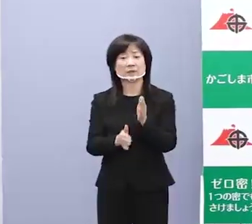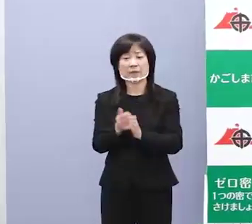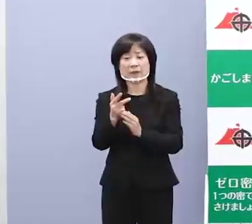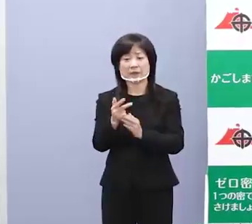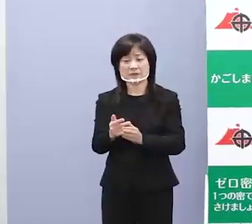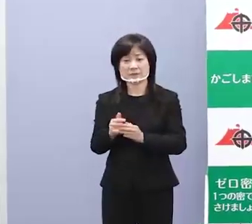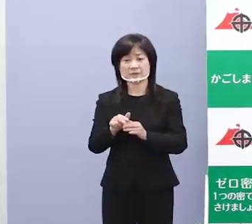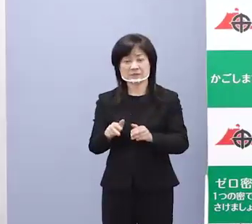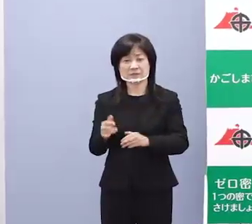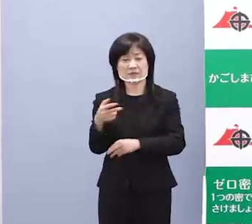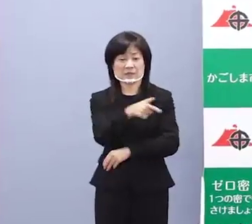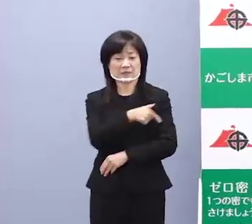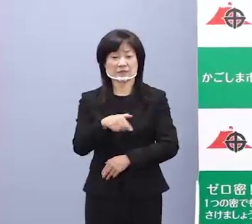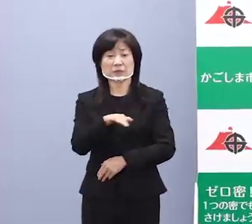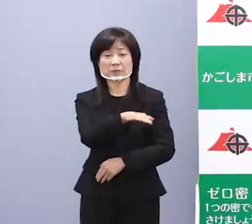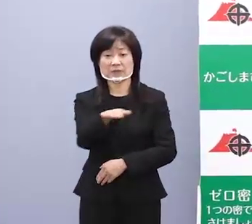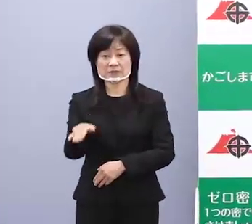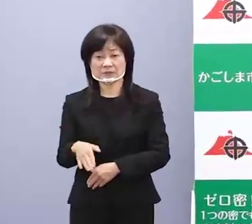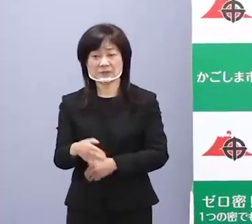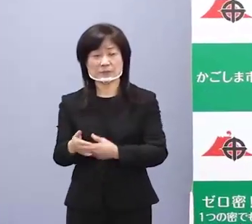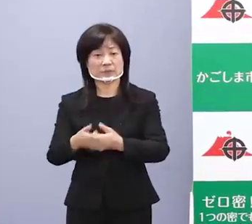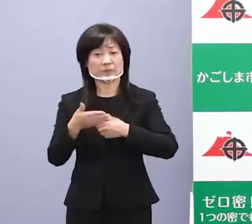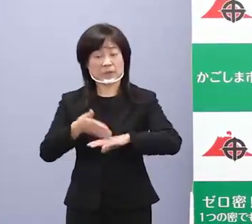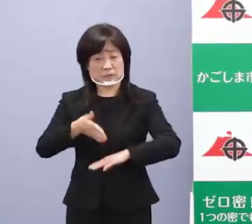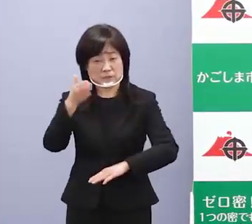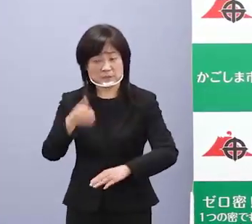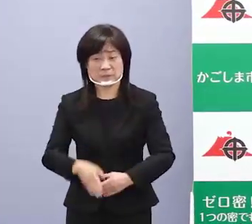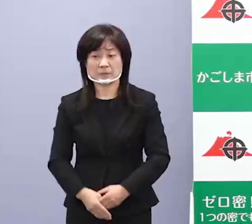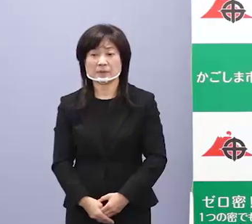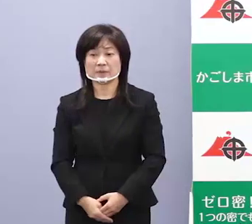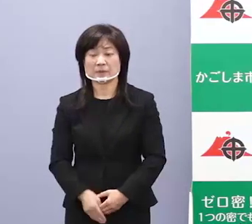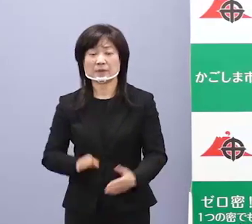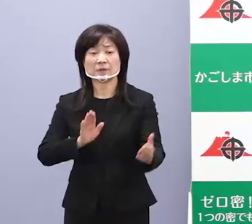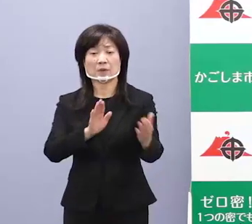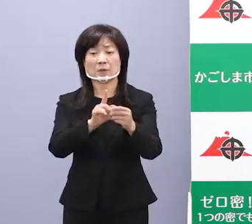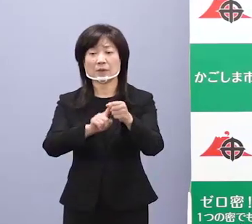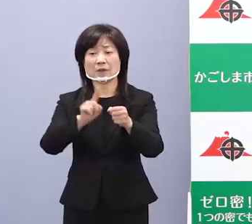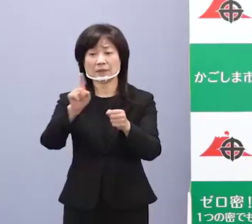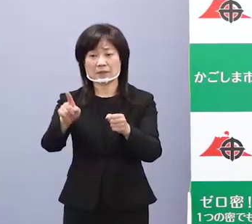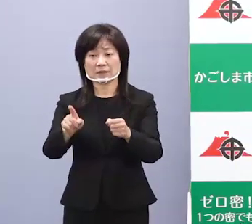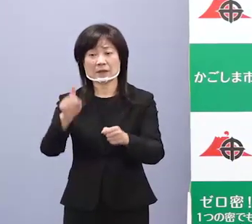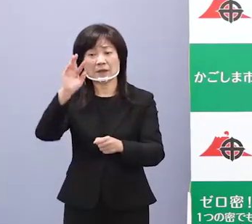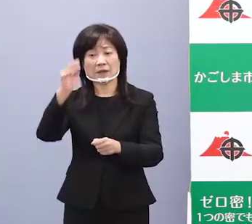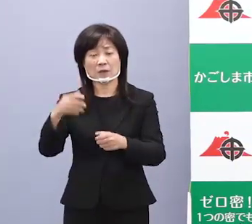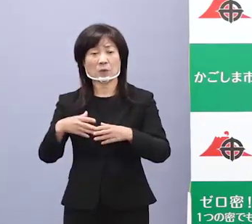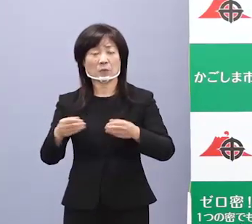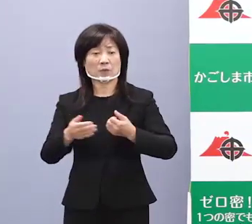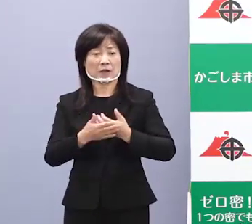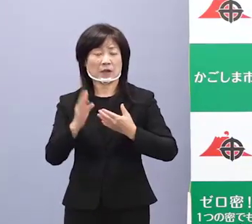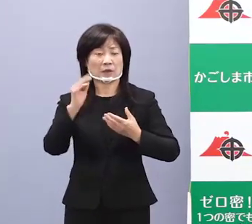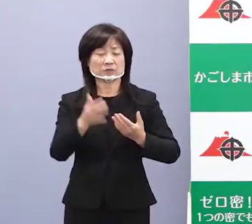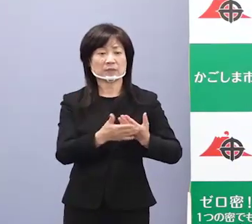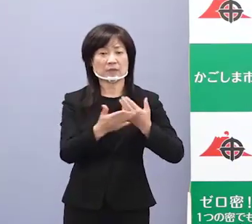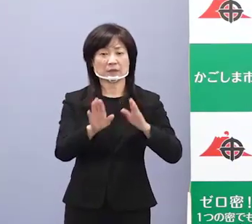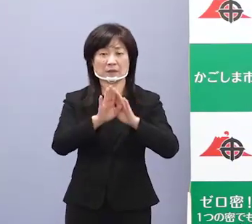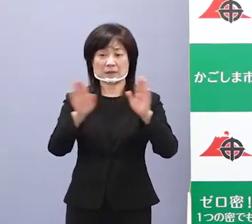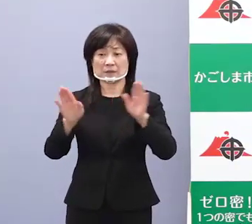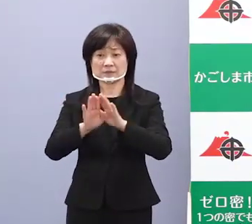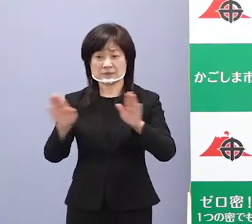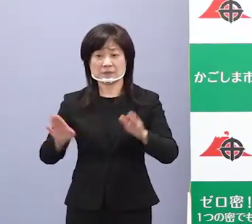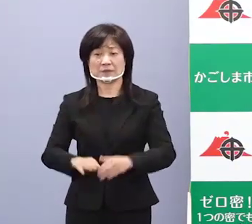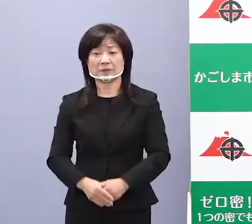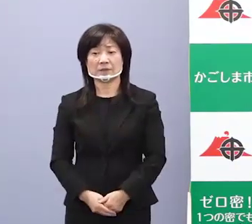政記者の皆様方には今年も大変お世話になりました。いよいよ来年は 鹿児島国体鹿児島大会が開催されます